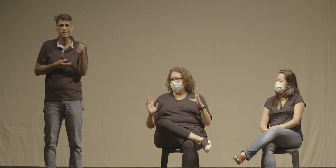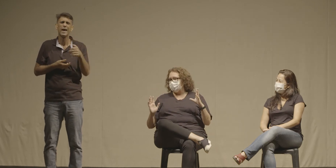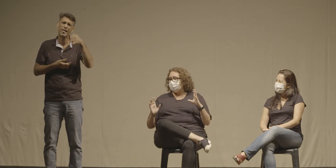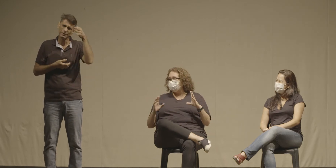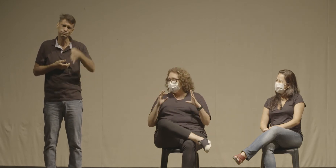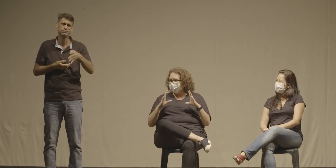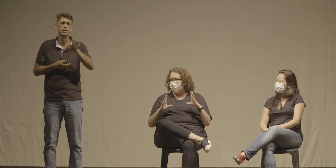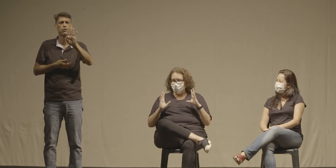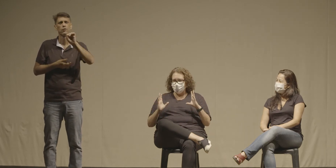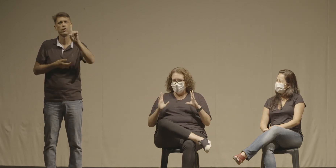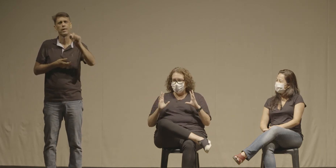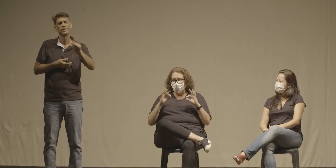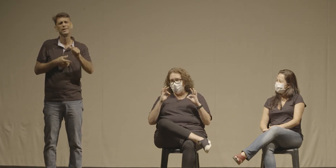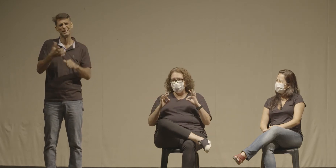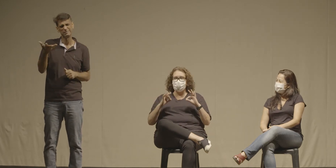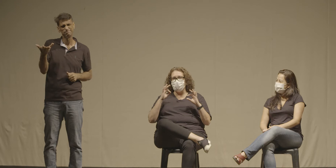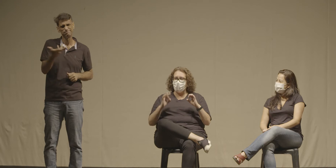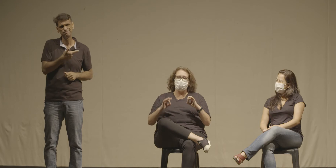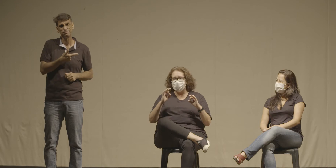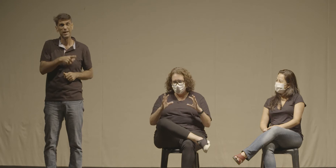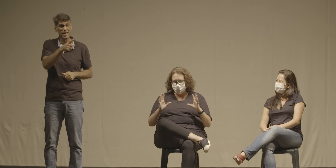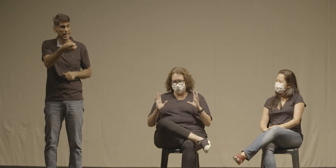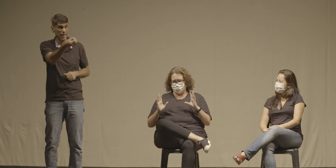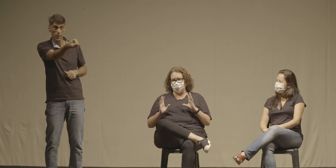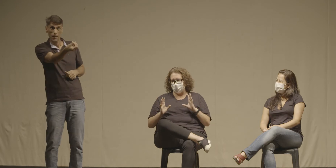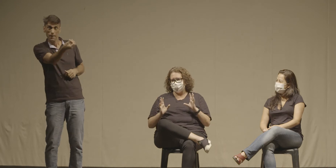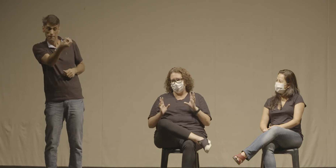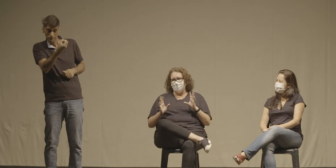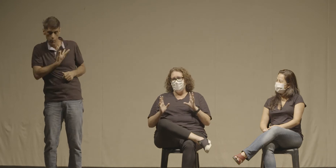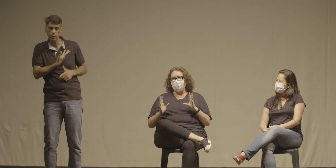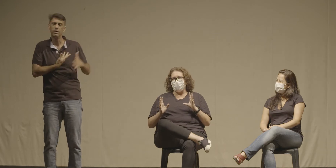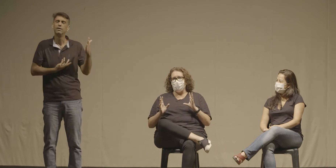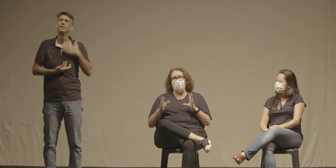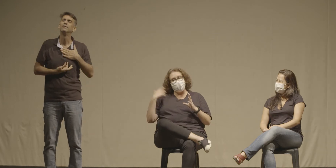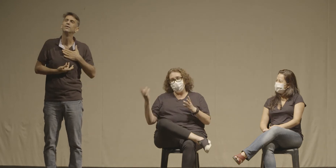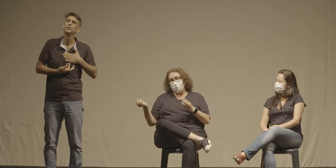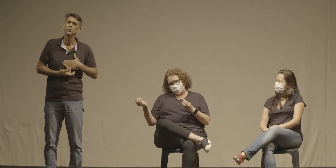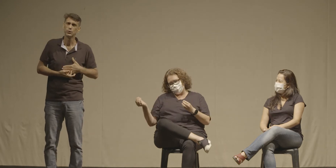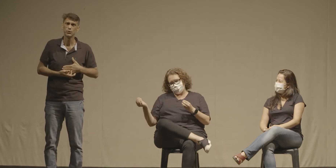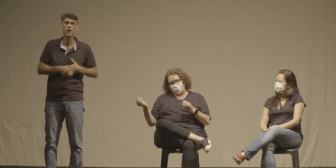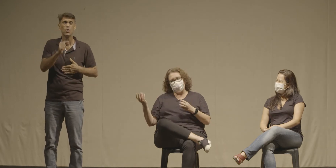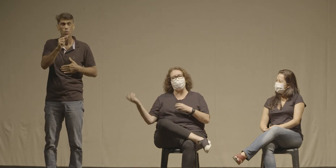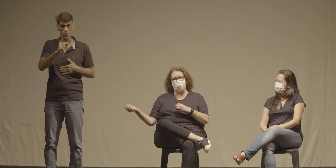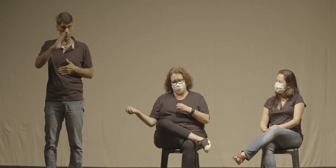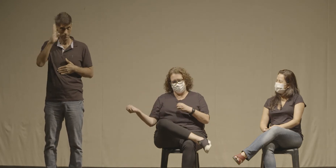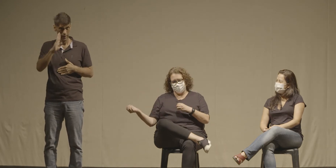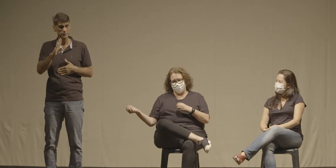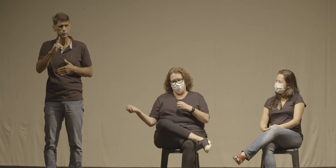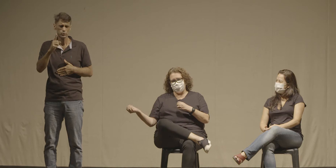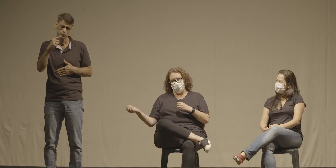precisava tirar, eu não sosseguei enquanto essa mulher não falou isso, entende? Porque o Brasil só entende